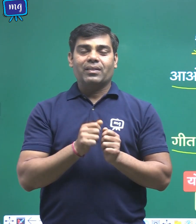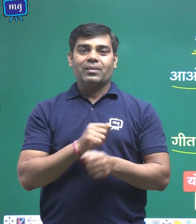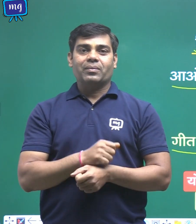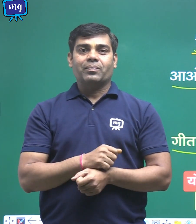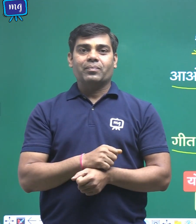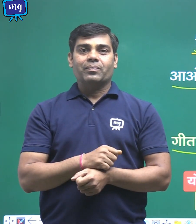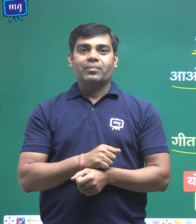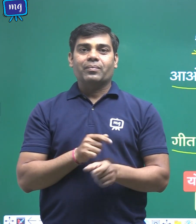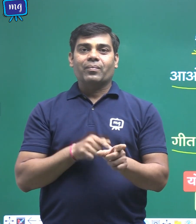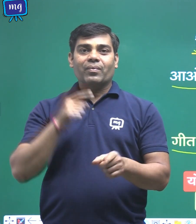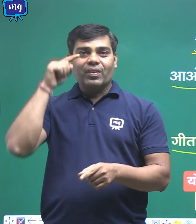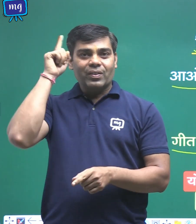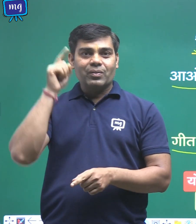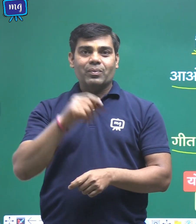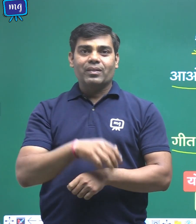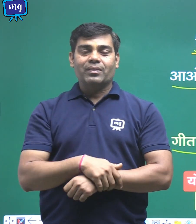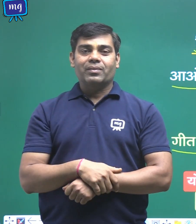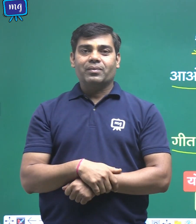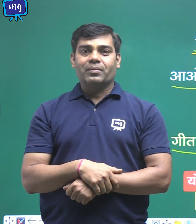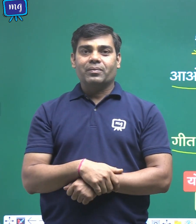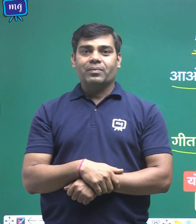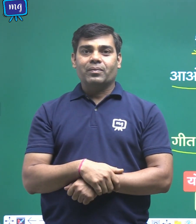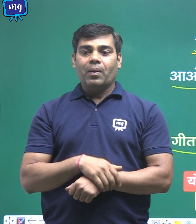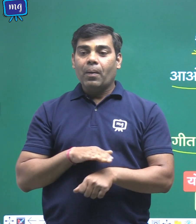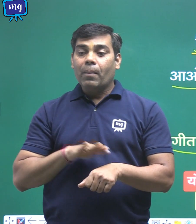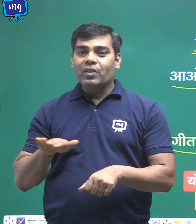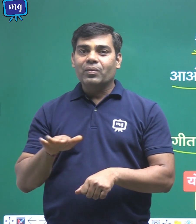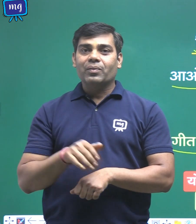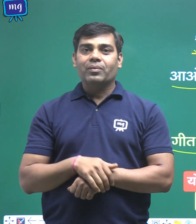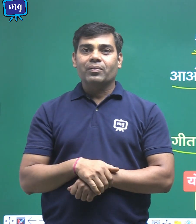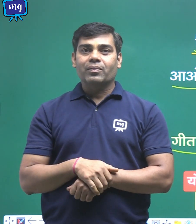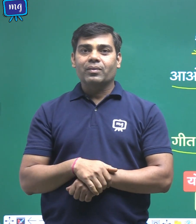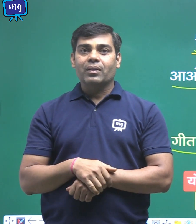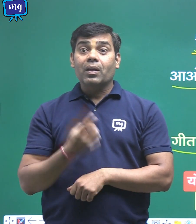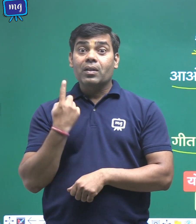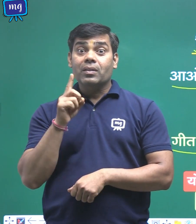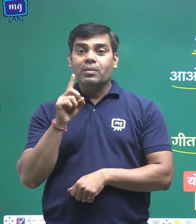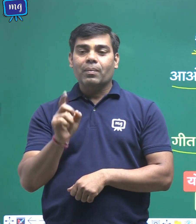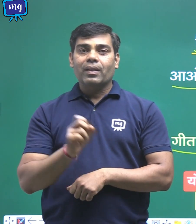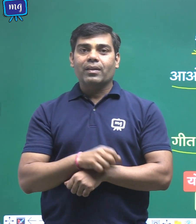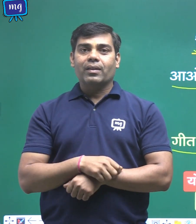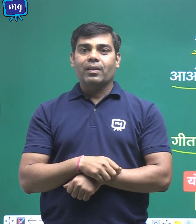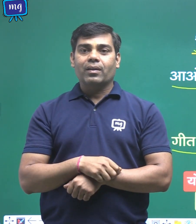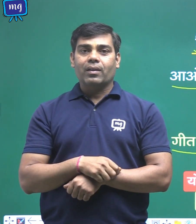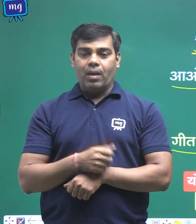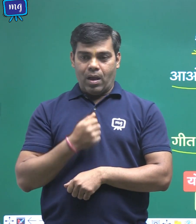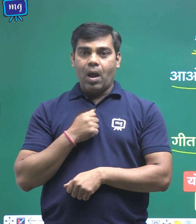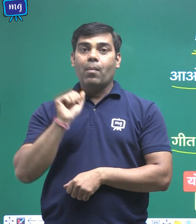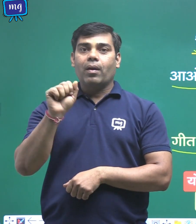हैं योगेश कुमार। बच्चों, सबसे पहले हम